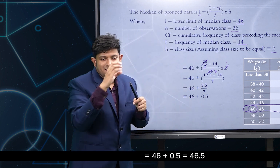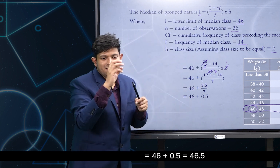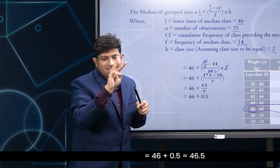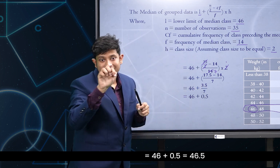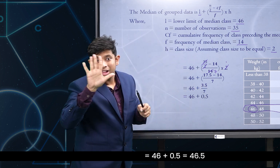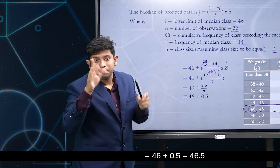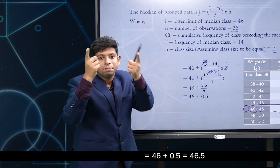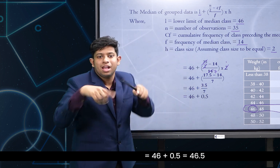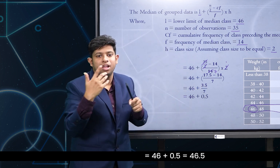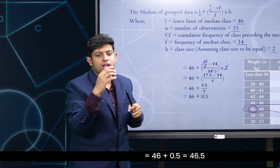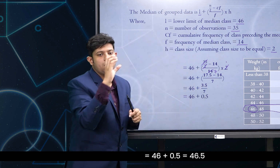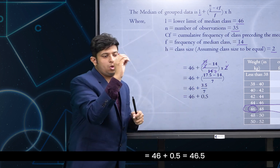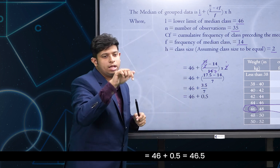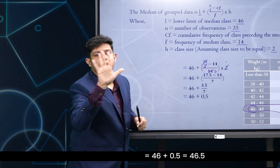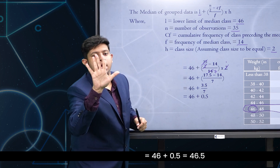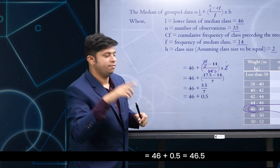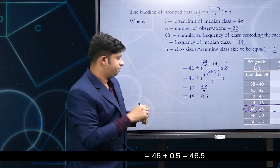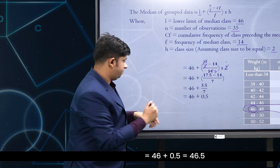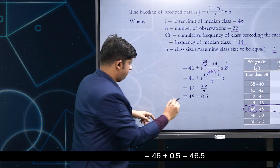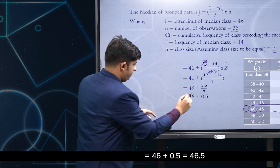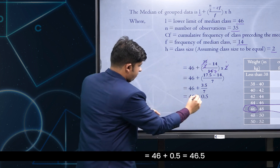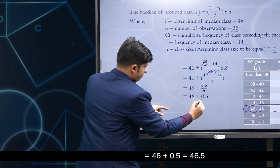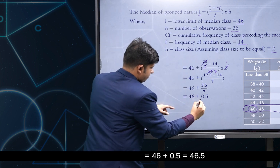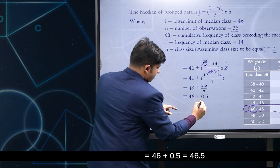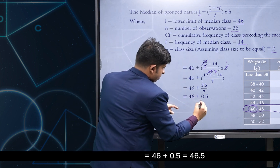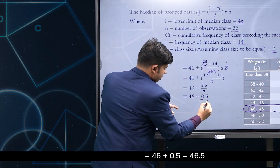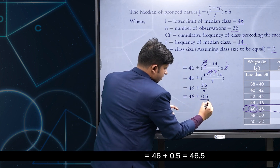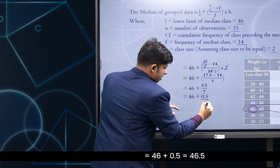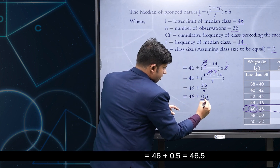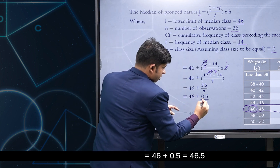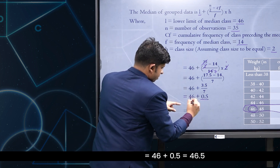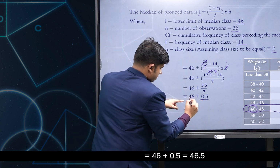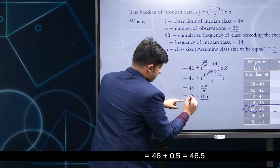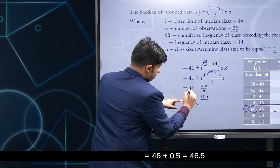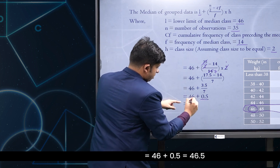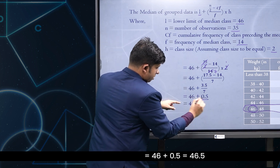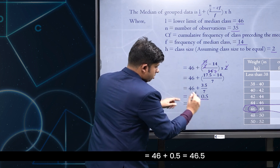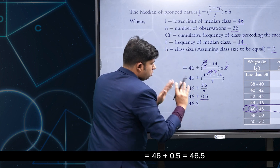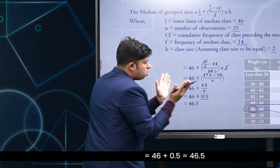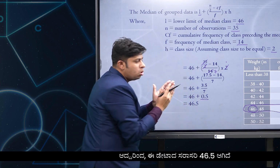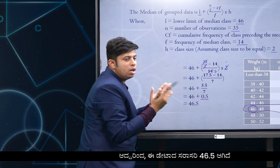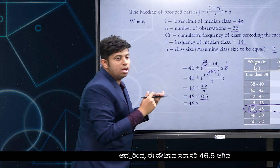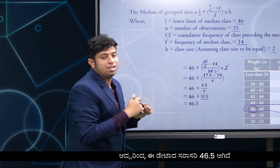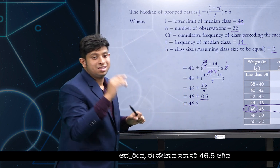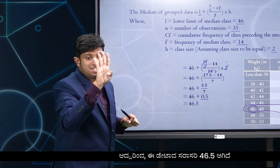= 46 + 0.5 = 46.5. ಆದ್ದರಿಂದ ಈ